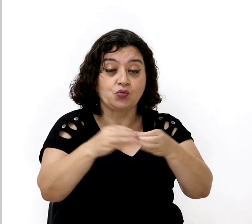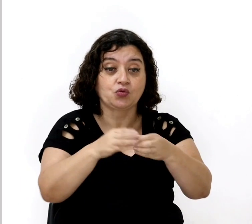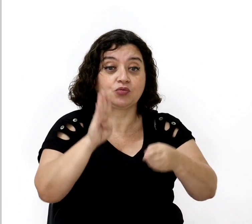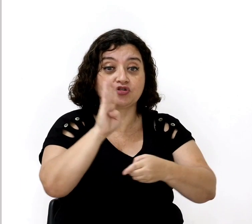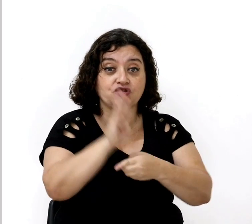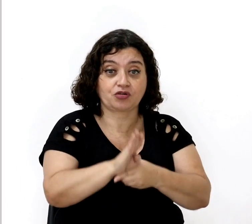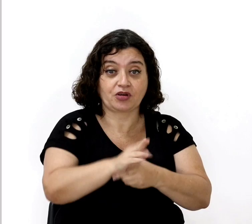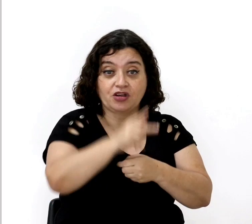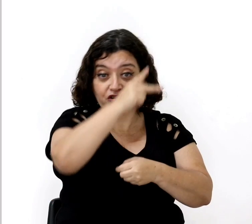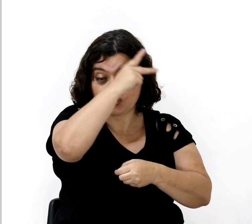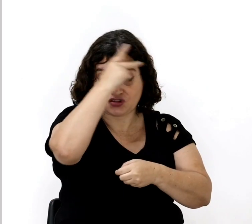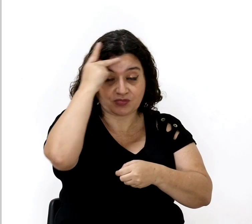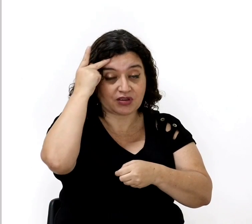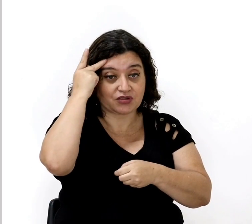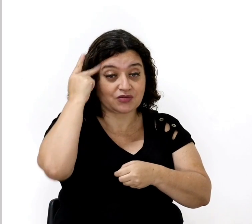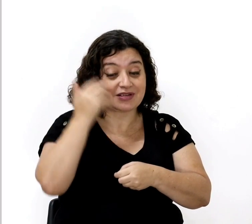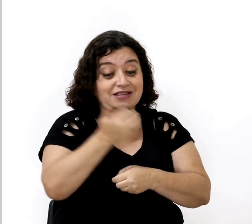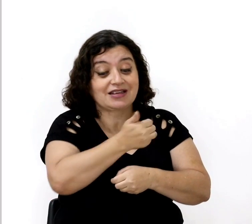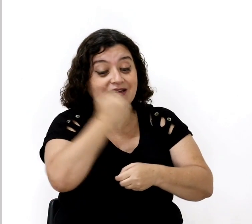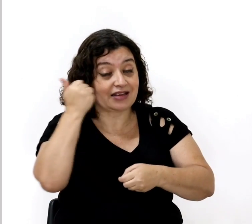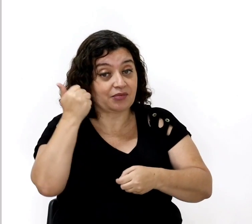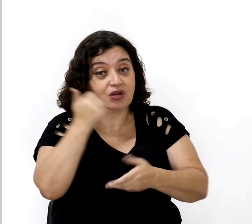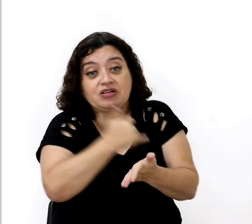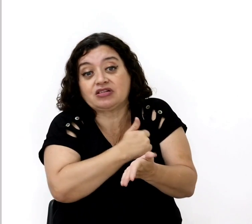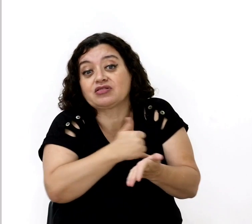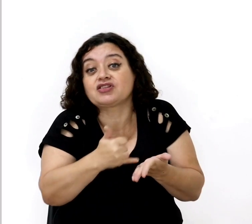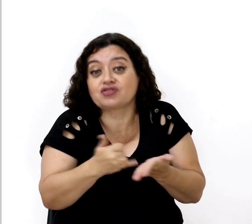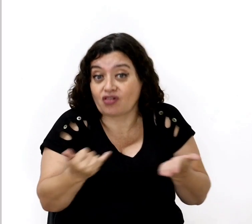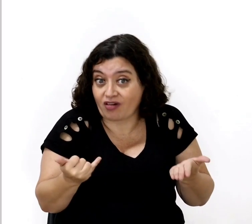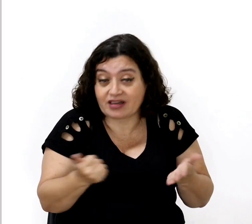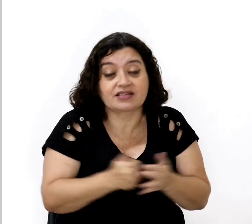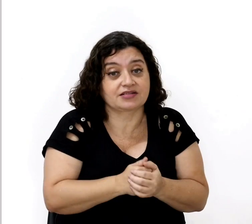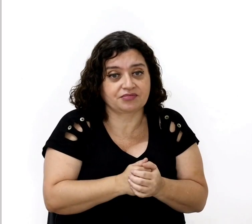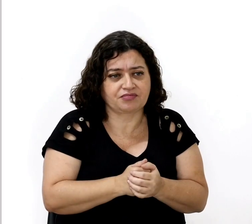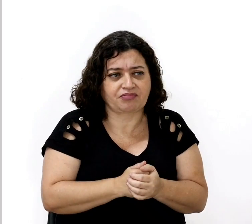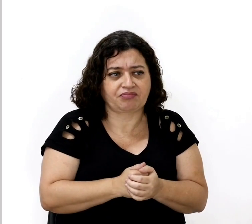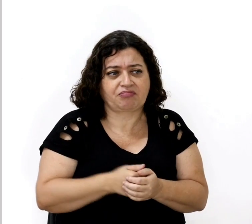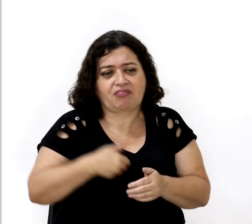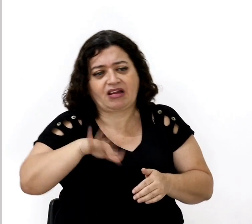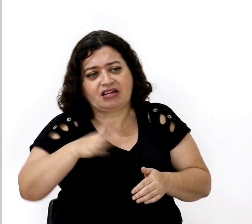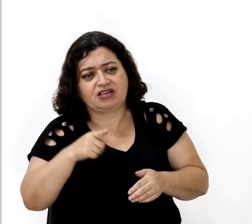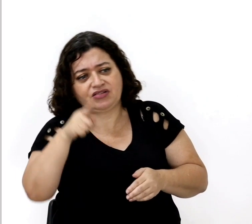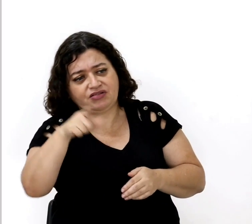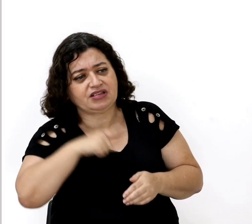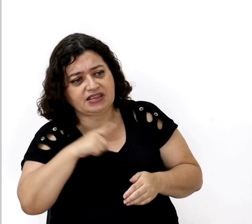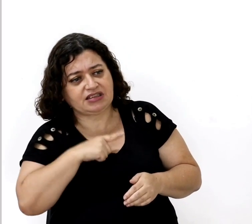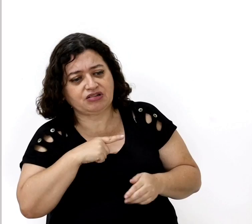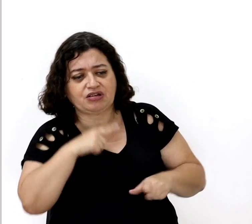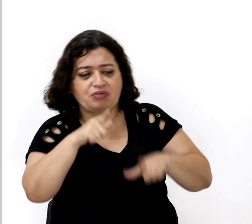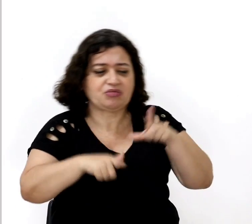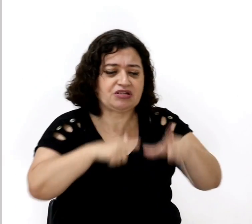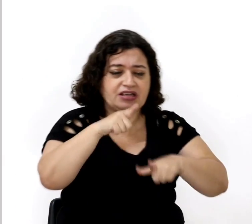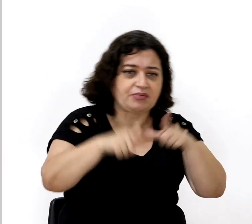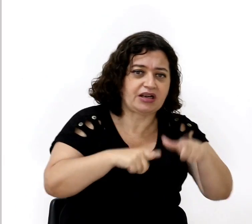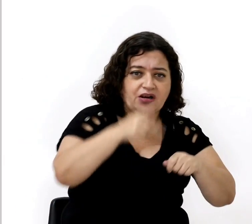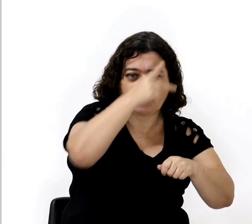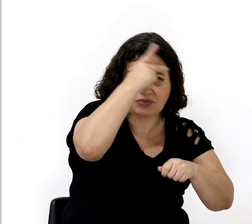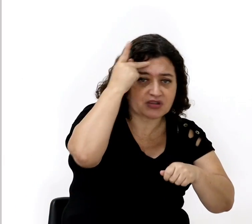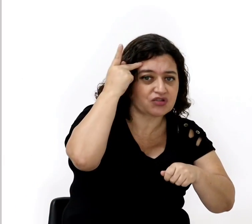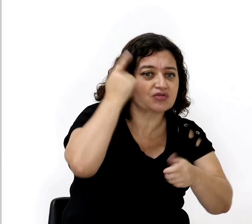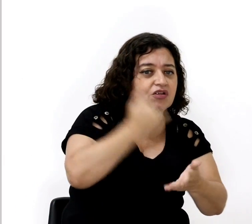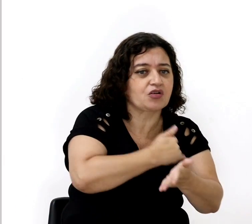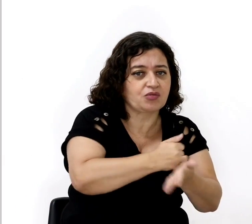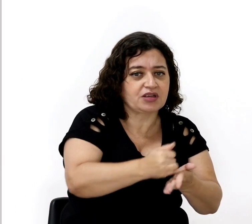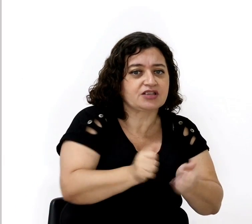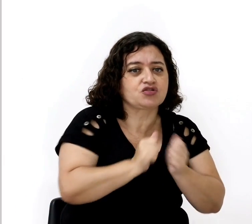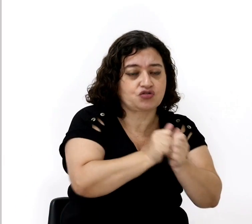para quem está se recuperando das drogas. Talvez você não tenha habilidade para trabalhar com a pessoa em recuperação,